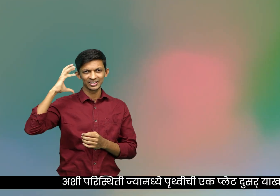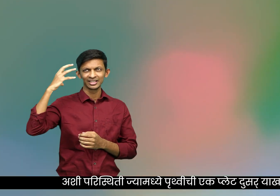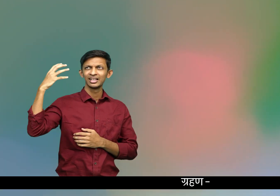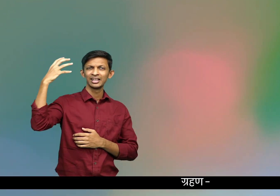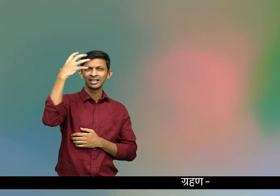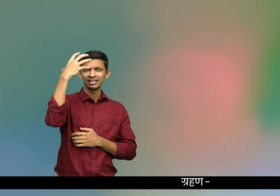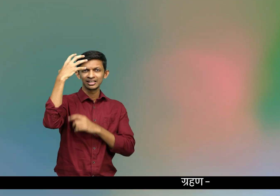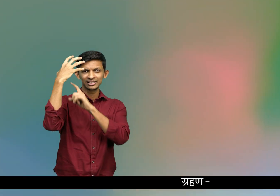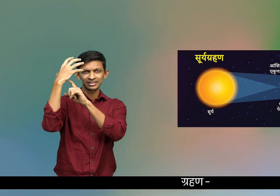ग्रहण.